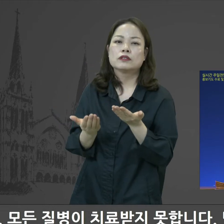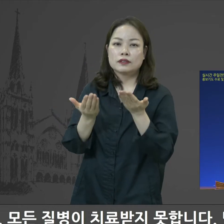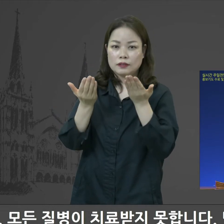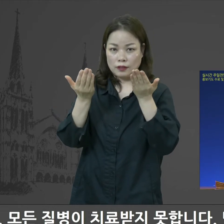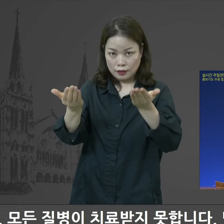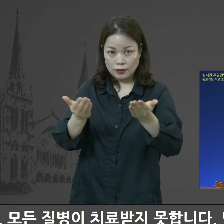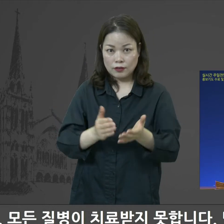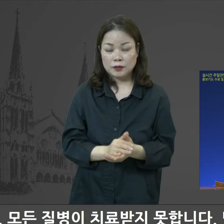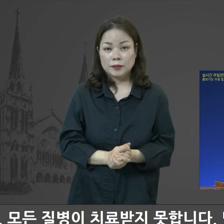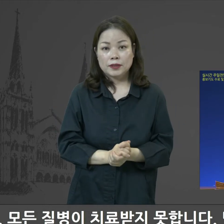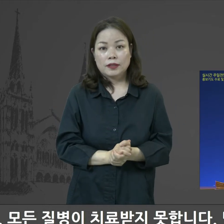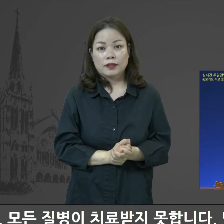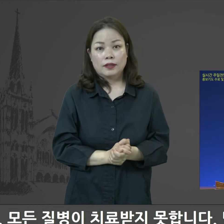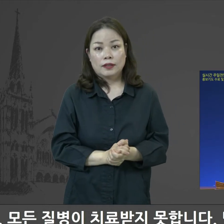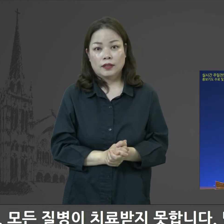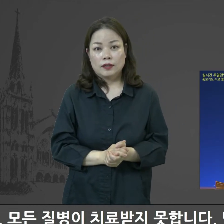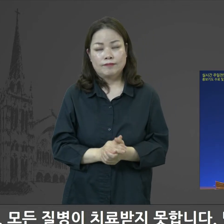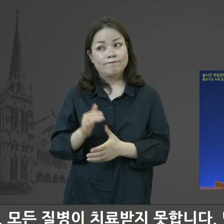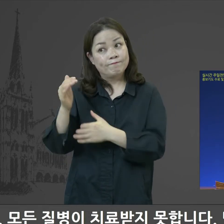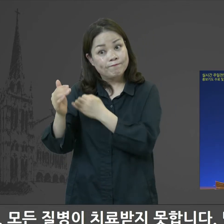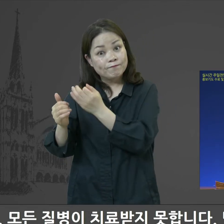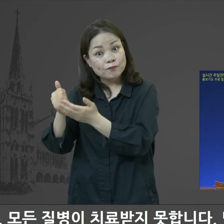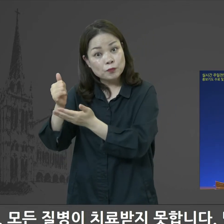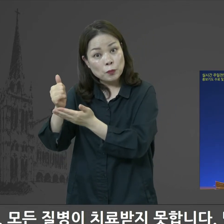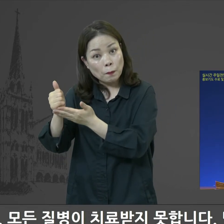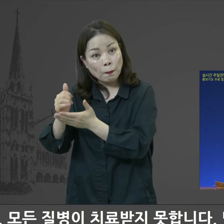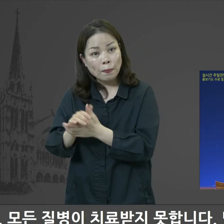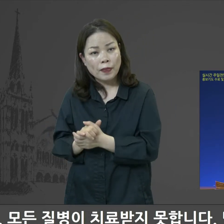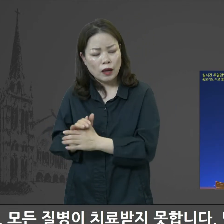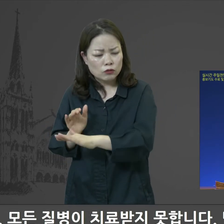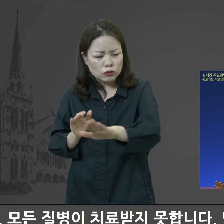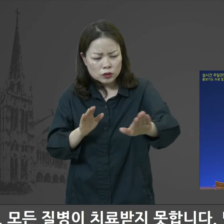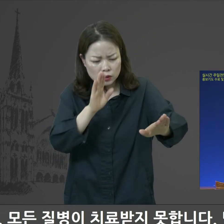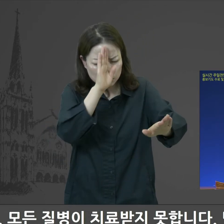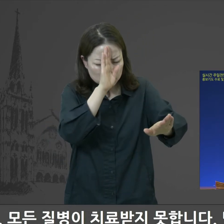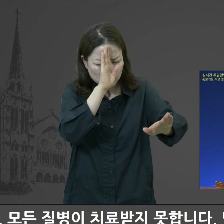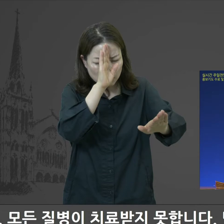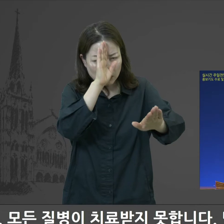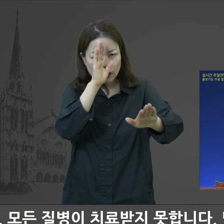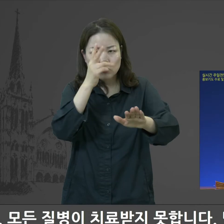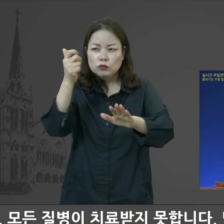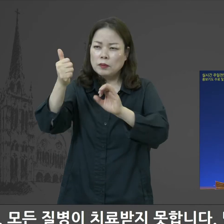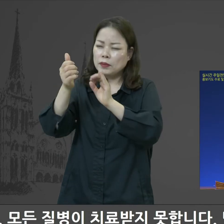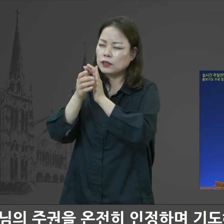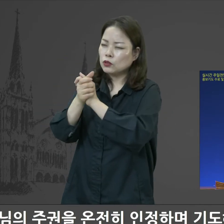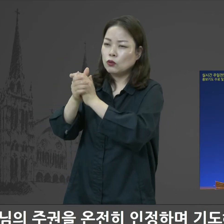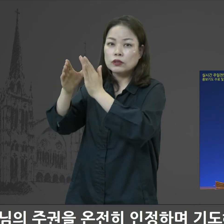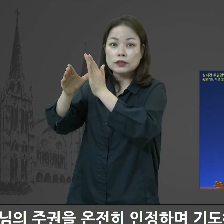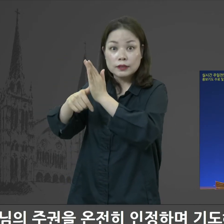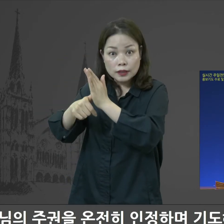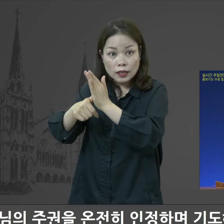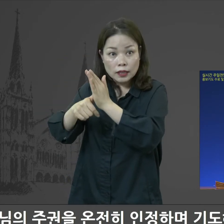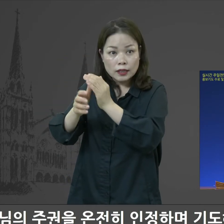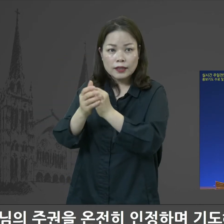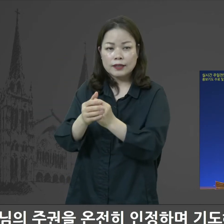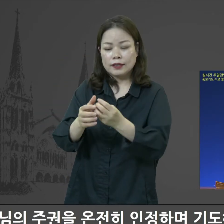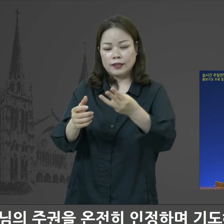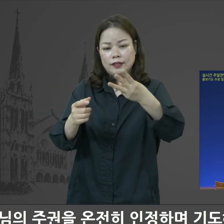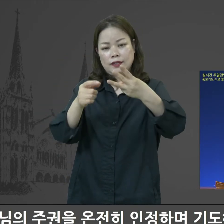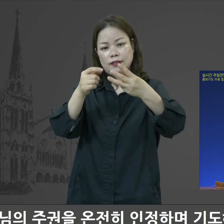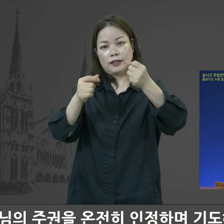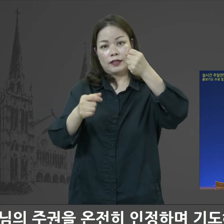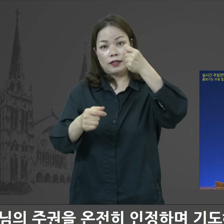사실입니다. 저는 하나님께서 우리가 질병의 문제로 주님 앞에 기도할 때 크게